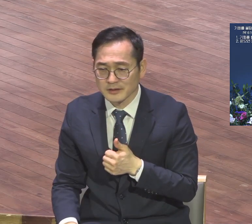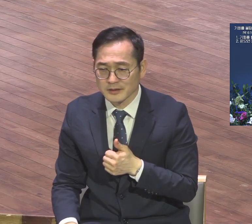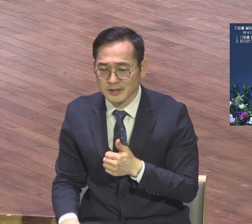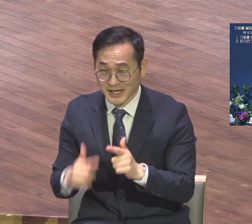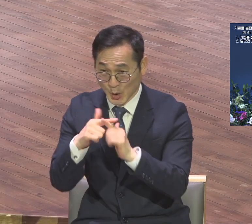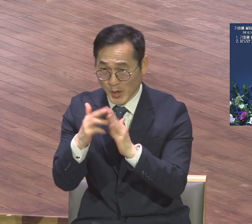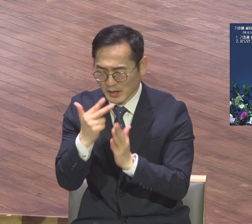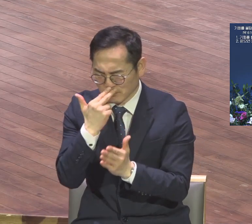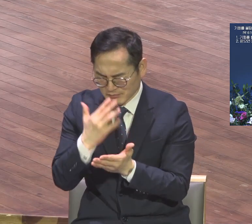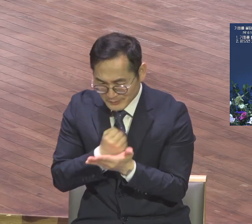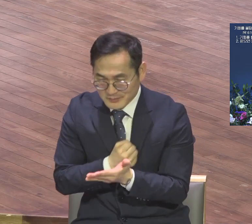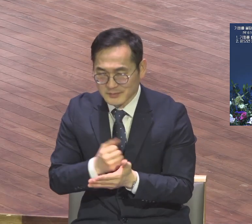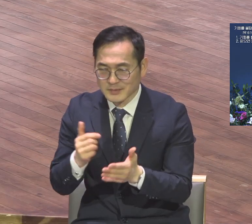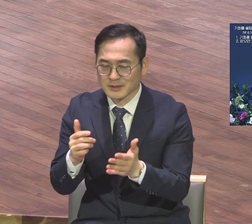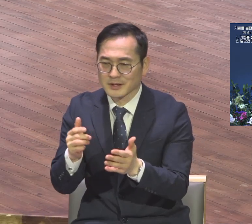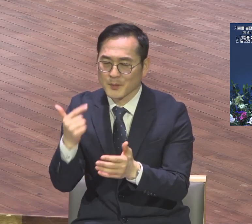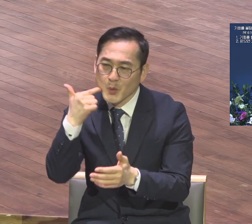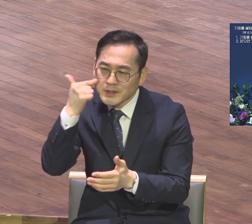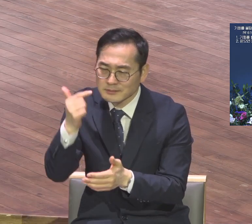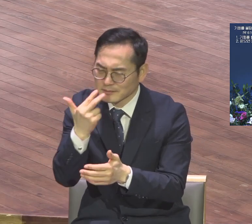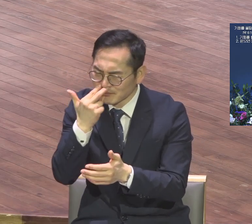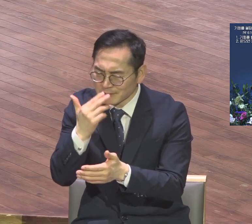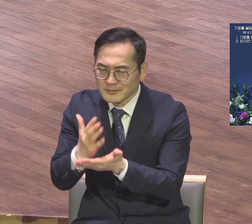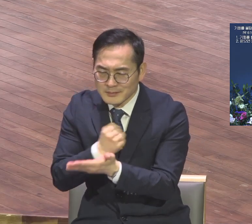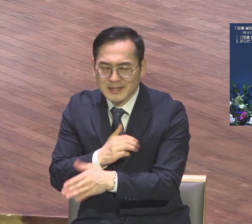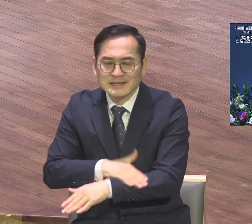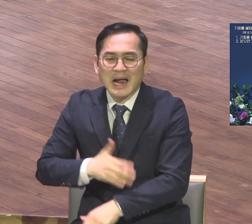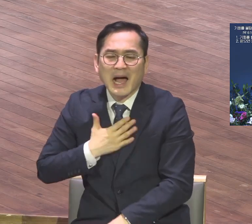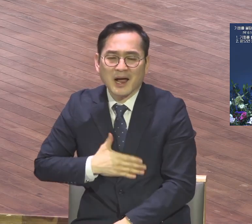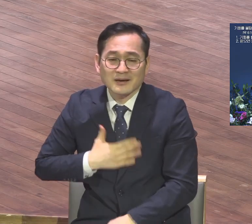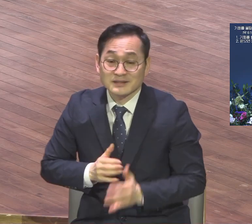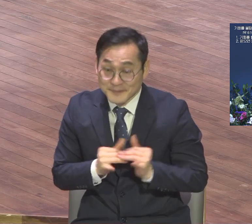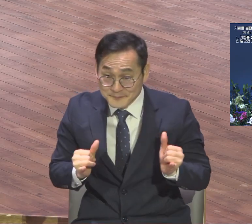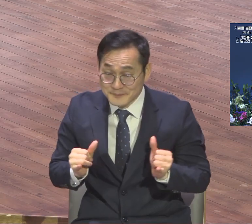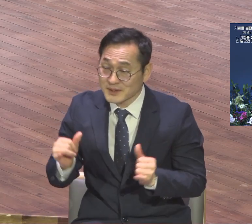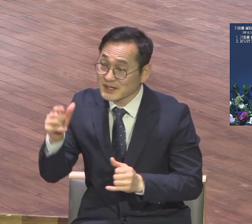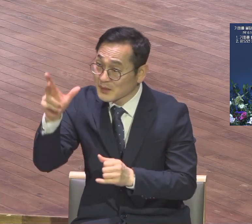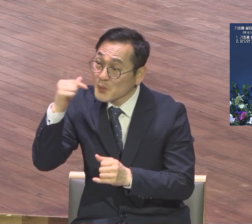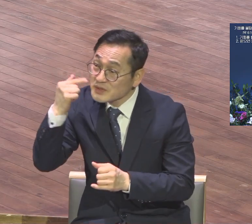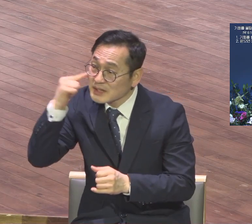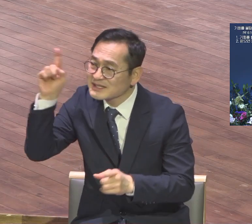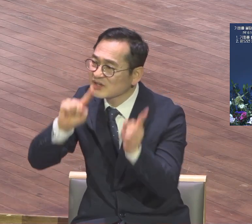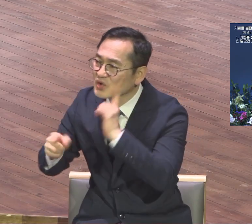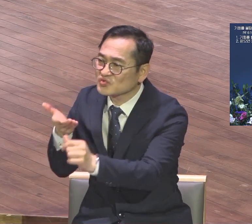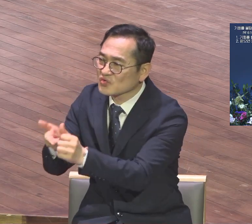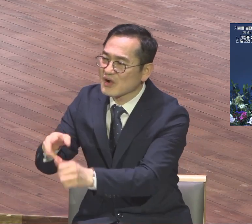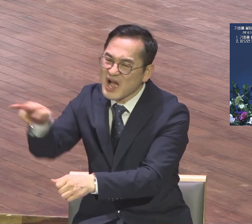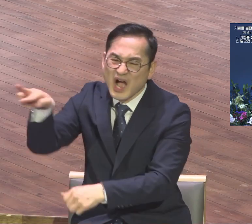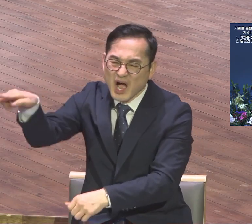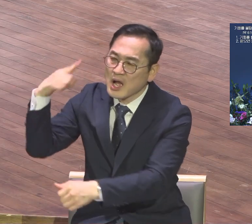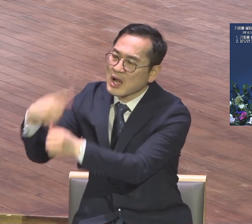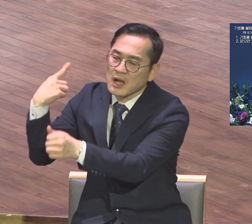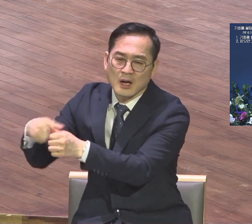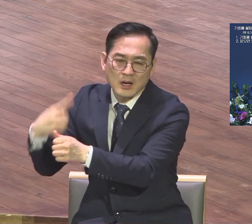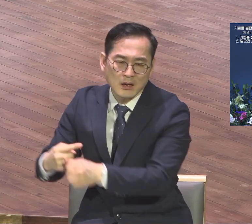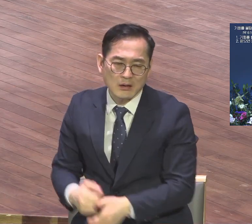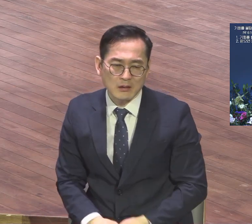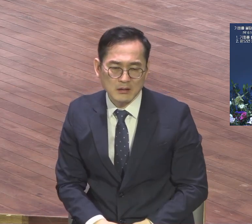줘요. 교제를 제일 안다는 사람들이 제일 은혜를 못 받아요. 사단의